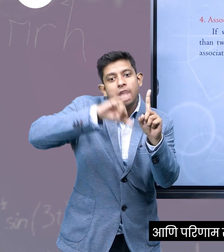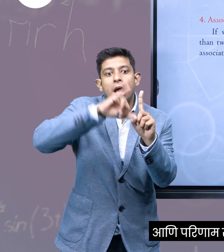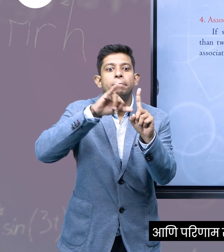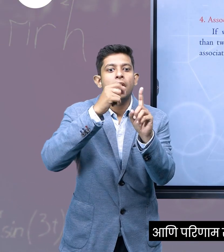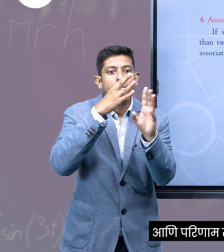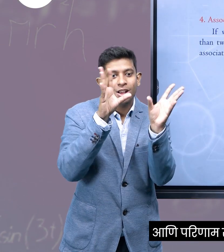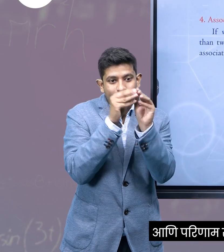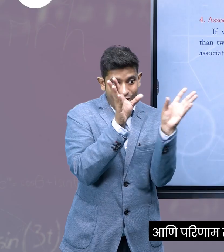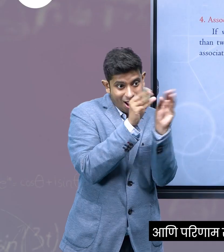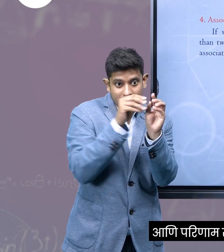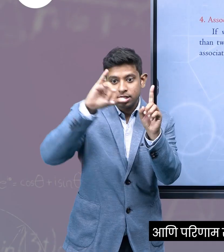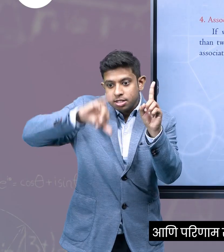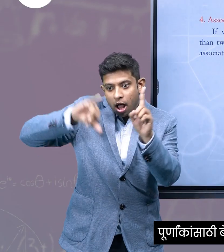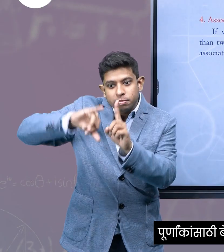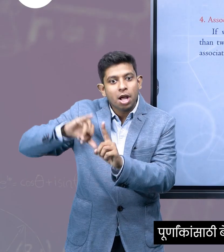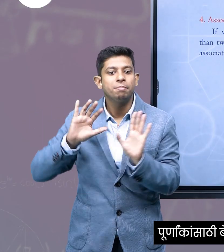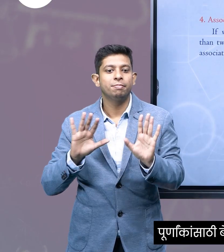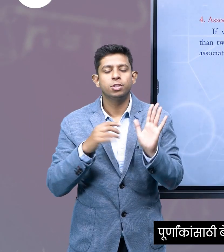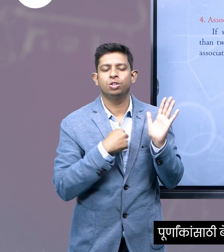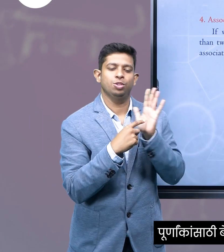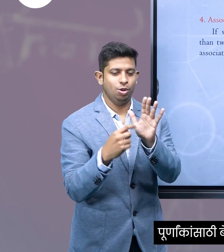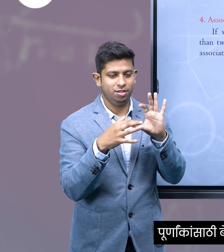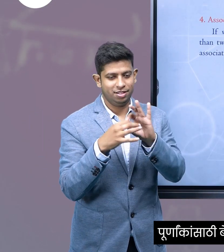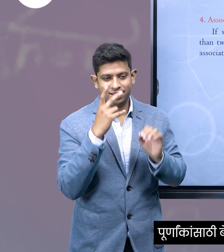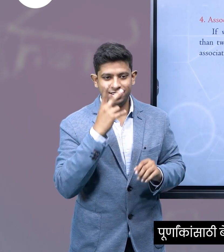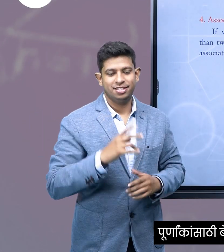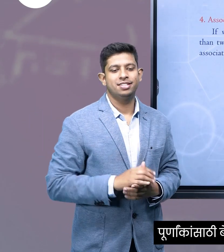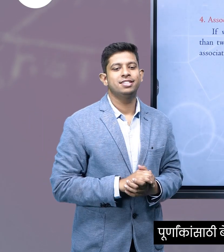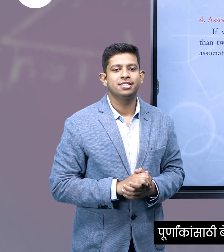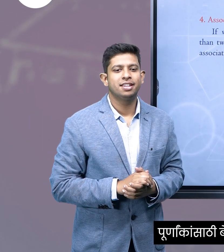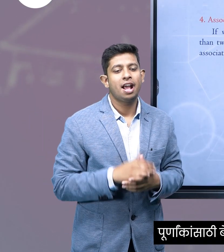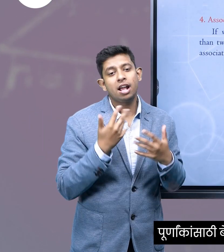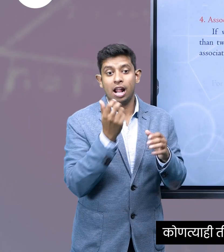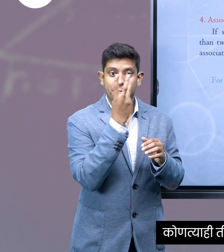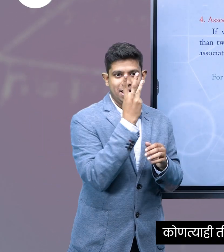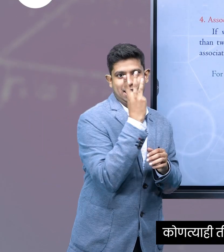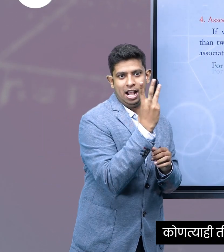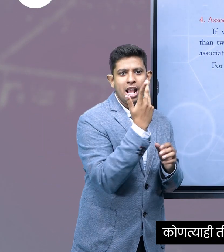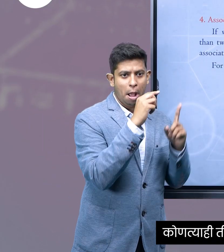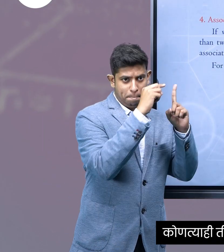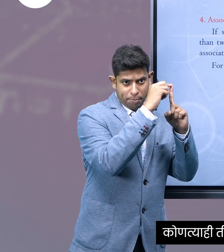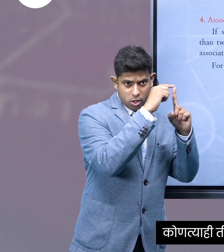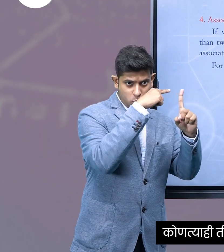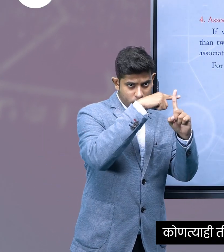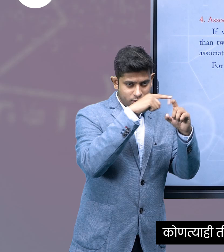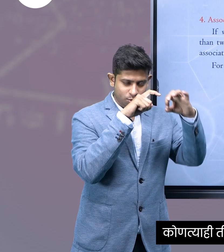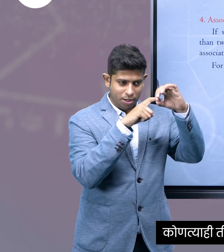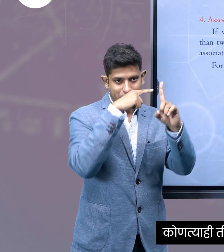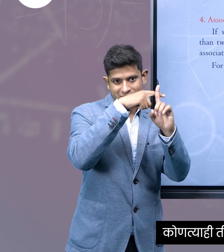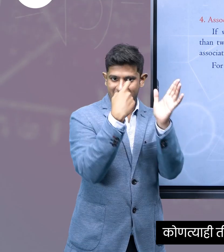तर आपण त्याला पूर्णांकासाठी बेरीज सहसंबंध आहे असं म्हणू. कोणत्याही 3 पूर्णांकासाठी p, q आणि